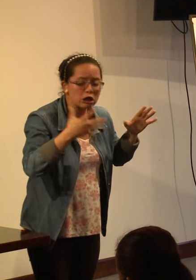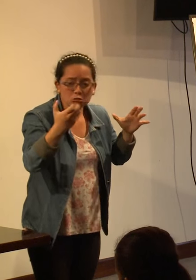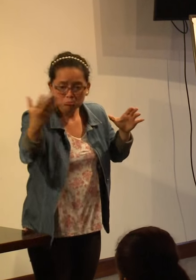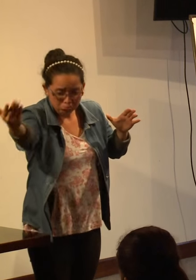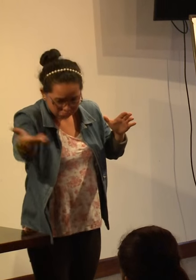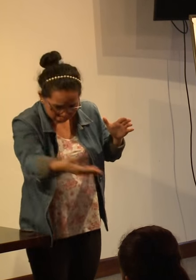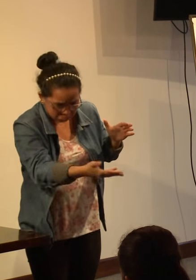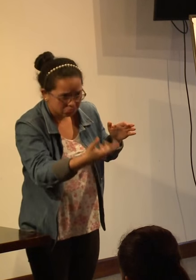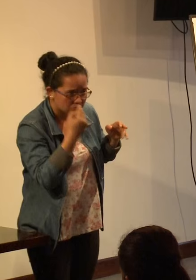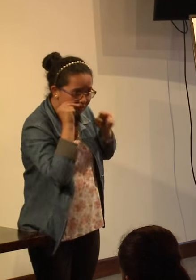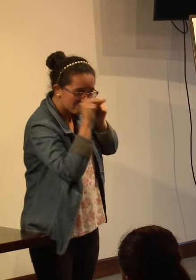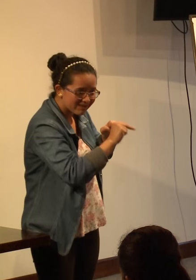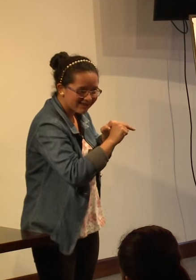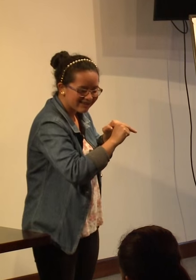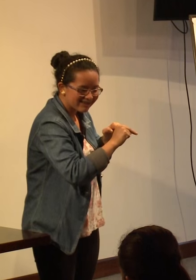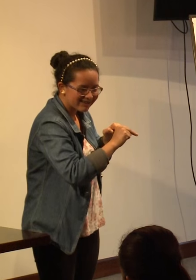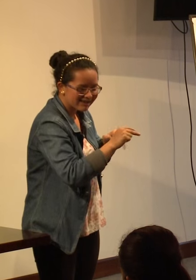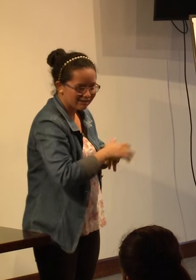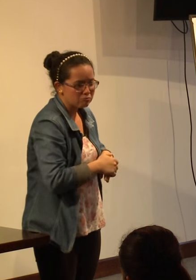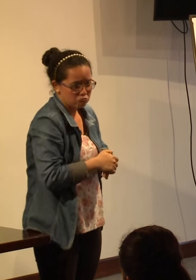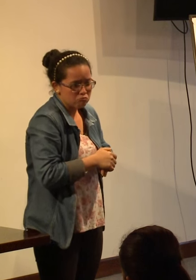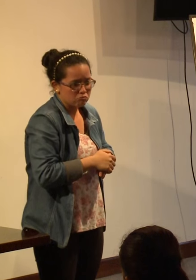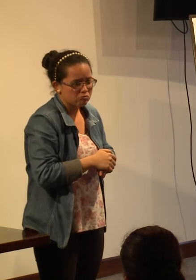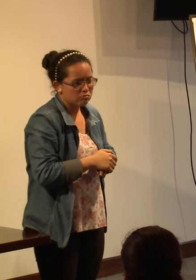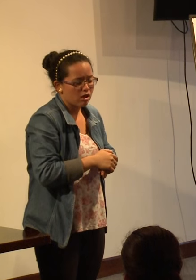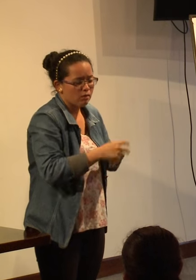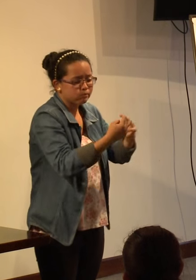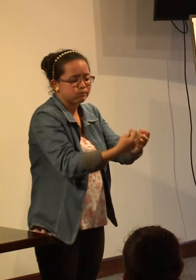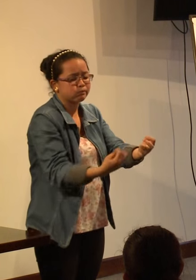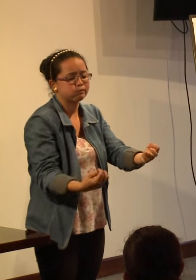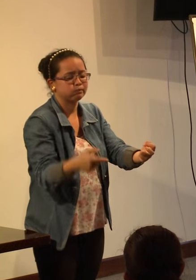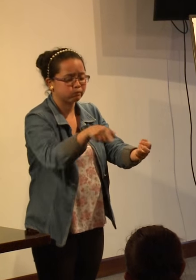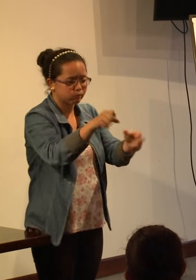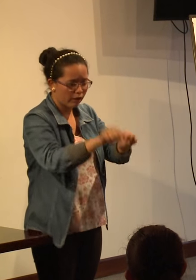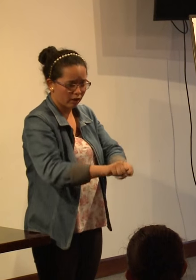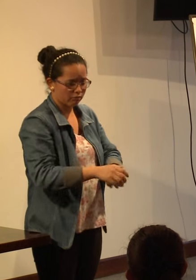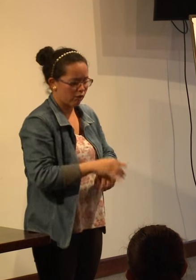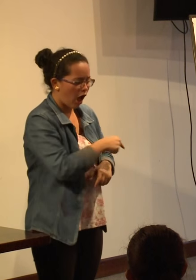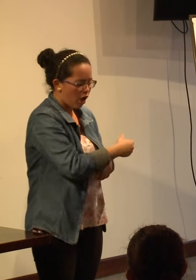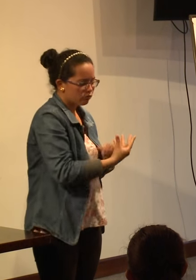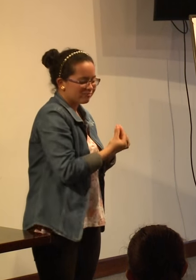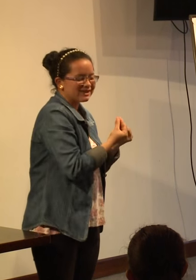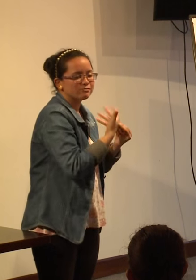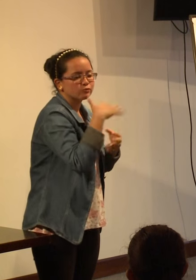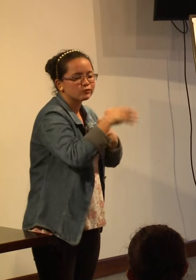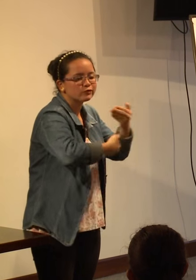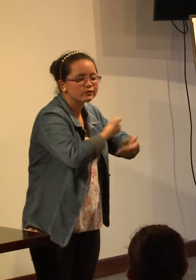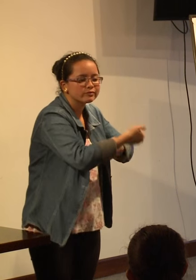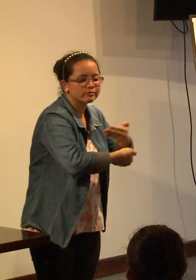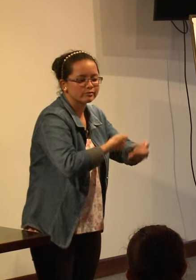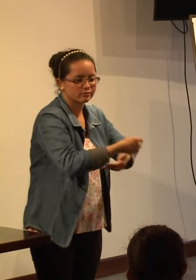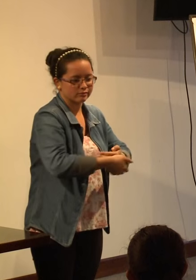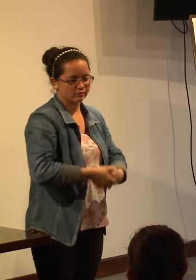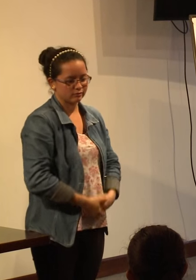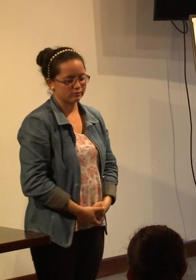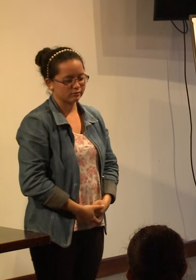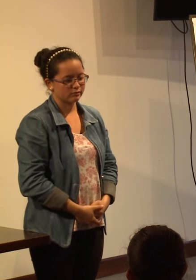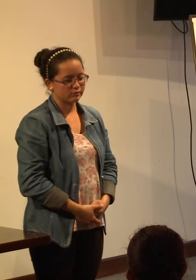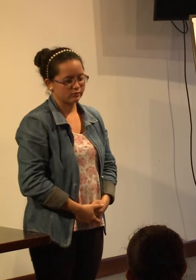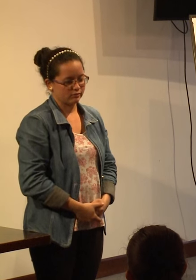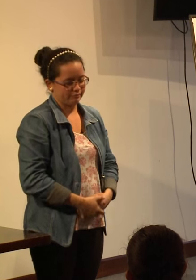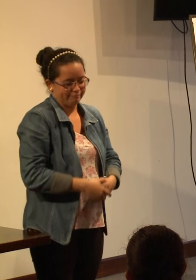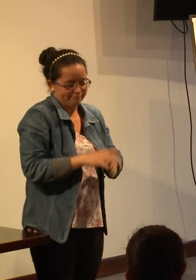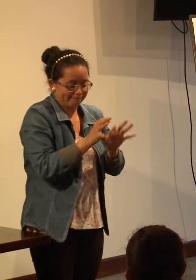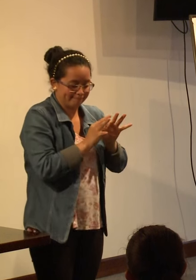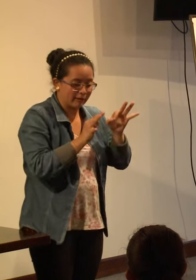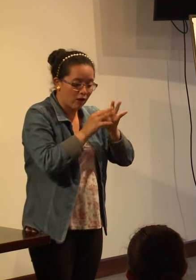hacía la clase abierta, y uno hacía clase con los alumnos sabiendo que tenía un público que miraba, y funcionaba muy bien. Porque lo que sí es importante en estos procesos